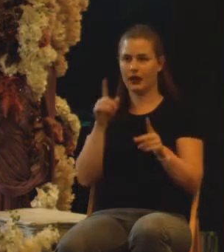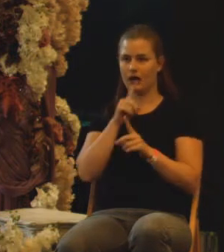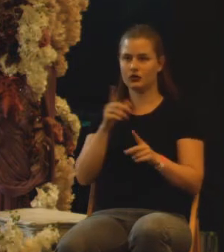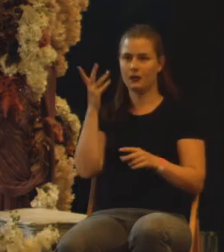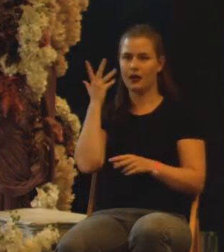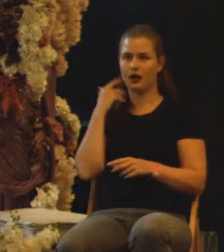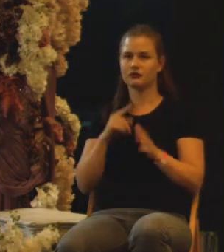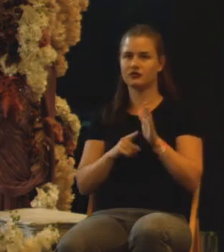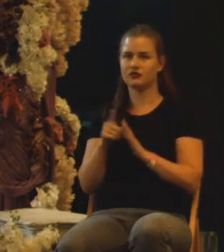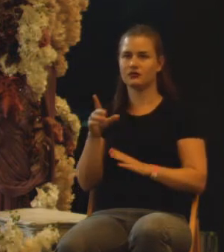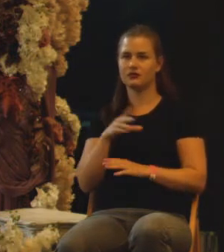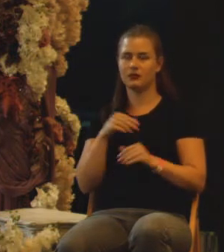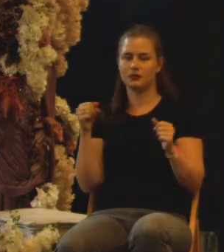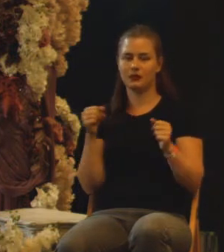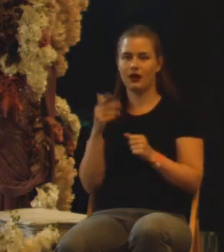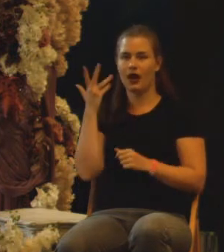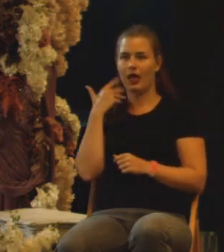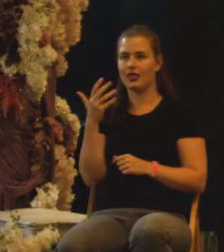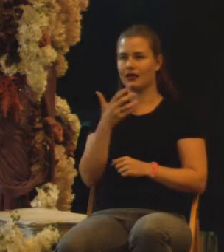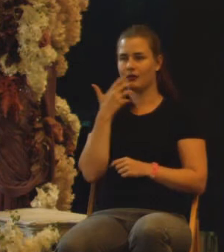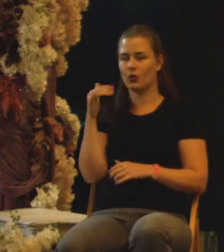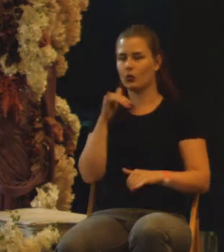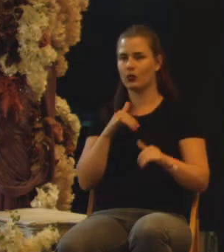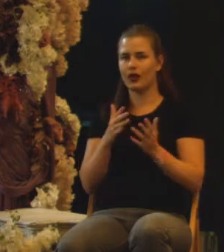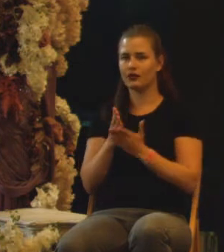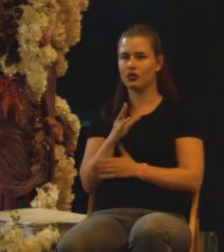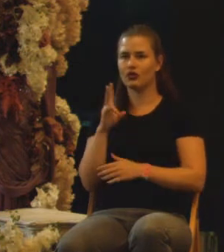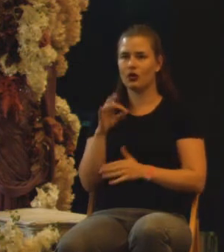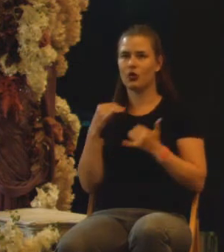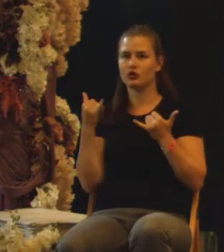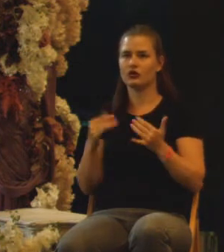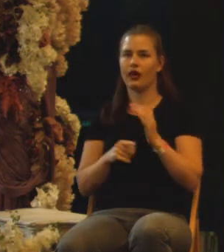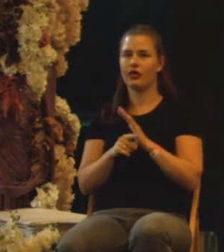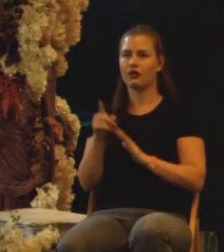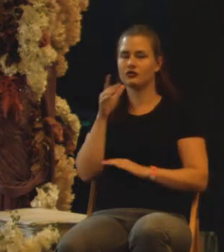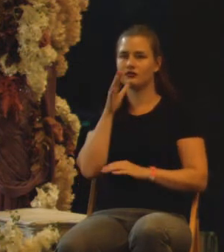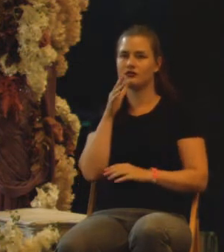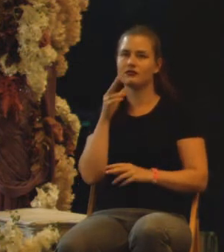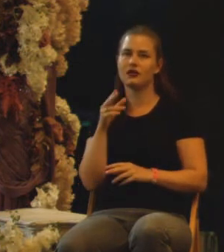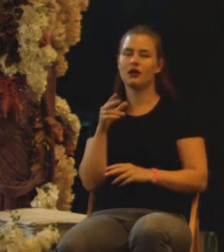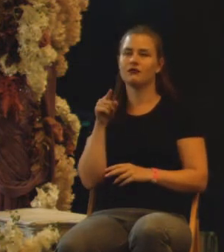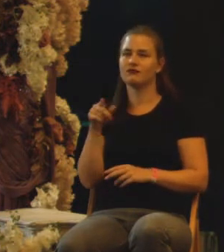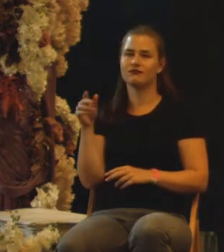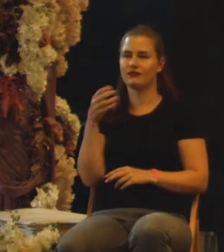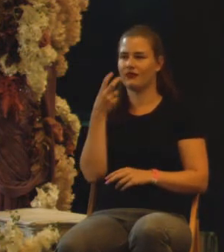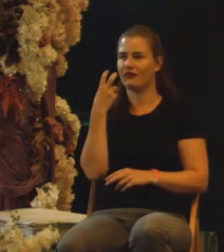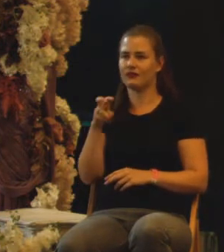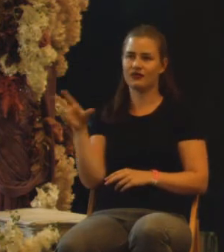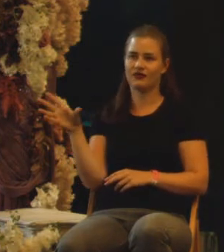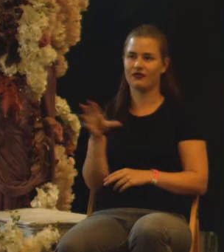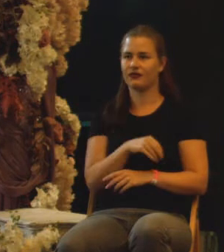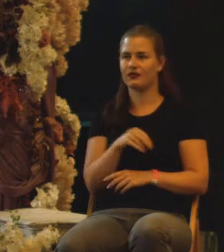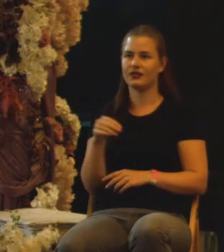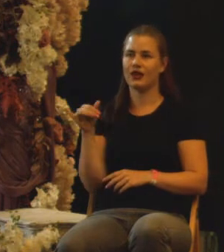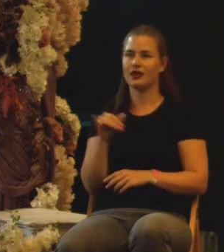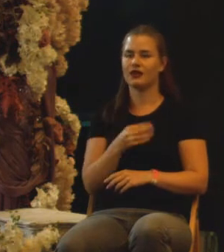когда становится прохладно. Еще когда тепло, куда ни шло. Ну вот сейчас начнется сезон, от них штыняет всем. В общем, там